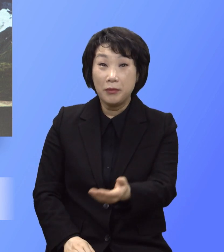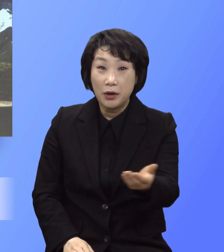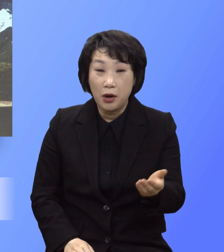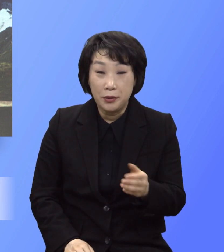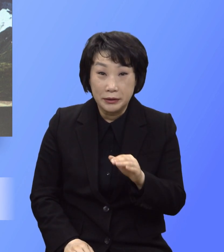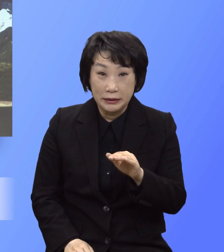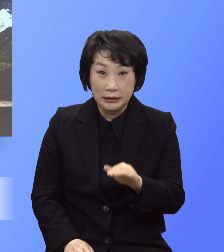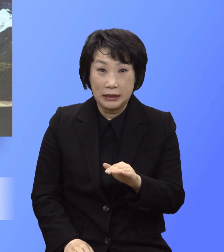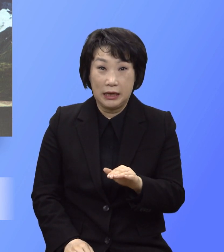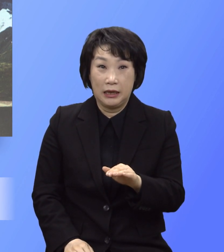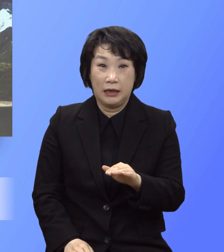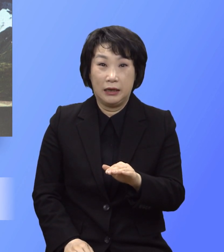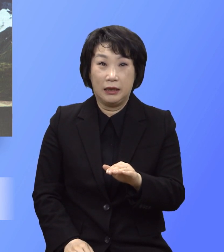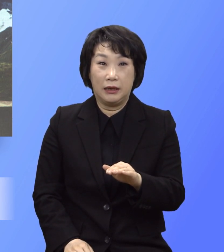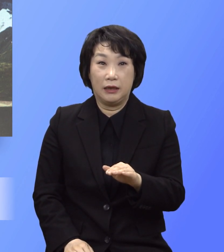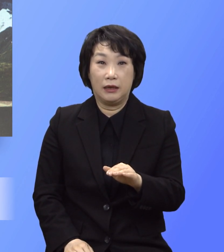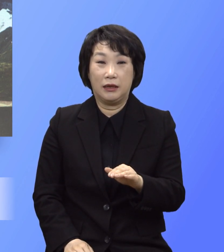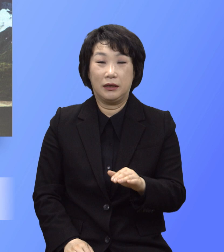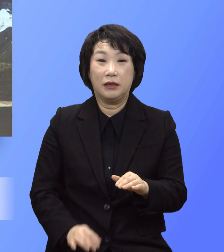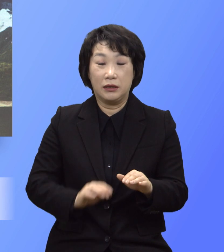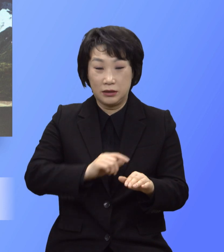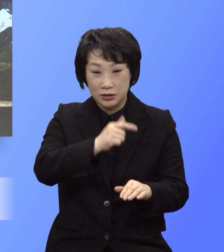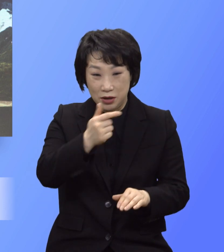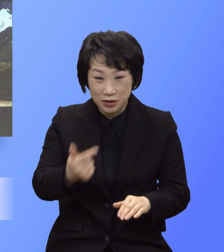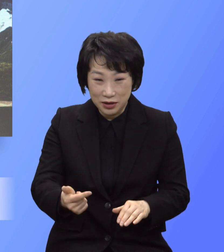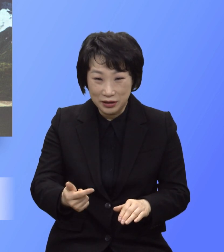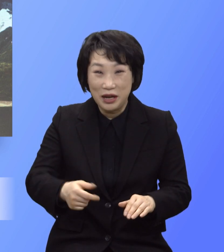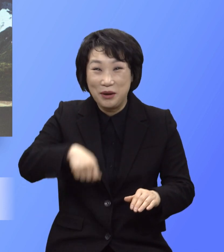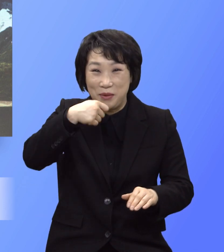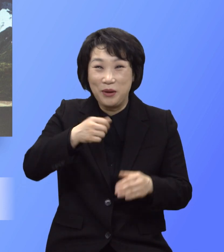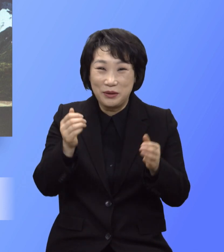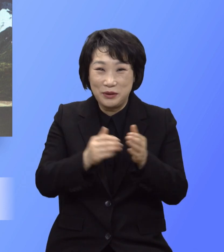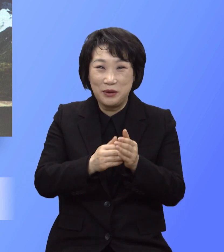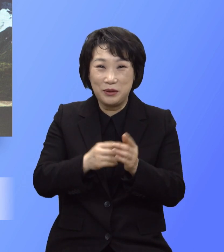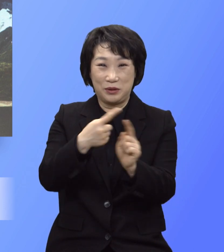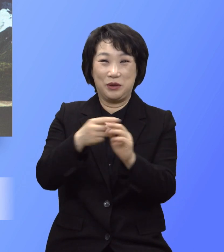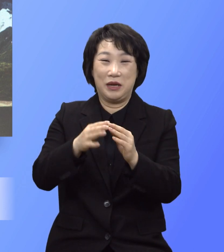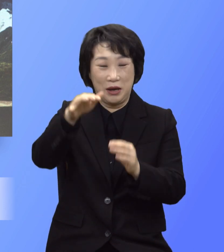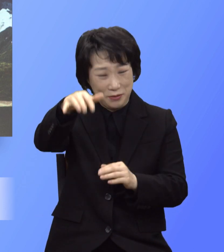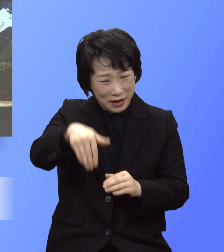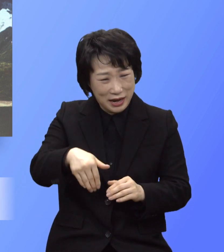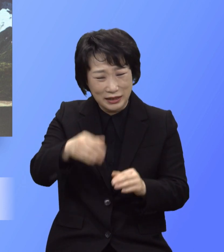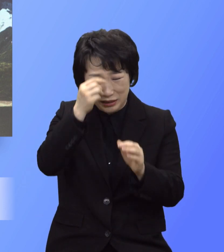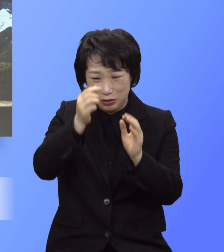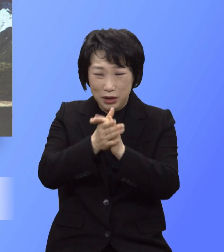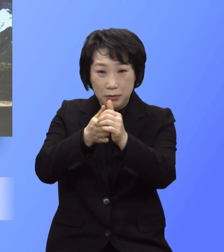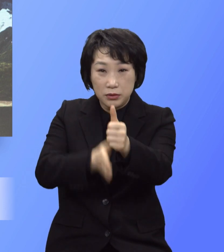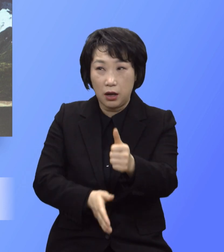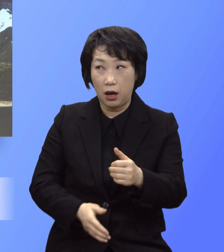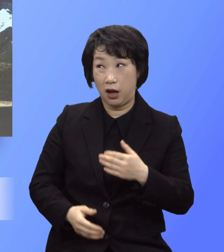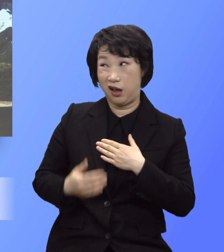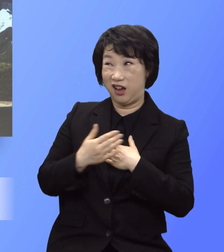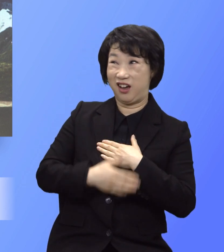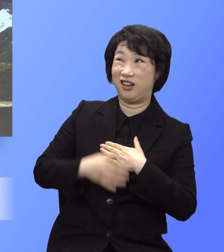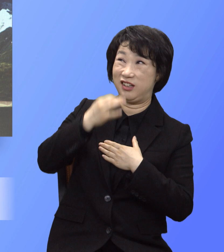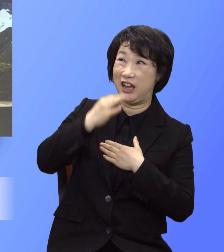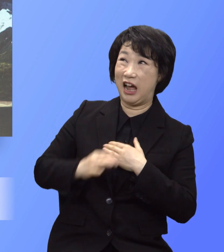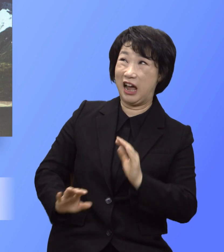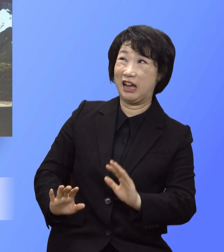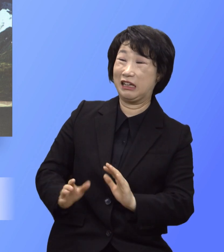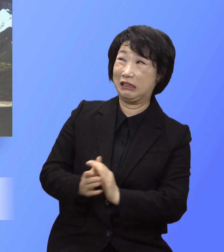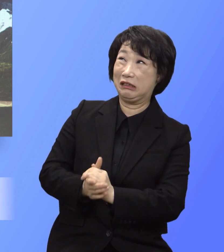그러니까 저녁 먹고 와서 기도하십시오. 아, 몸이 힘든데 무슨